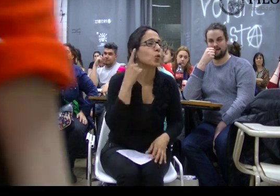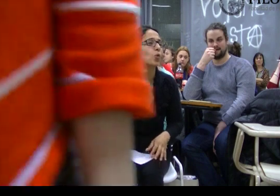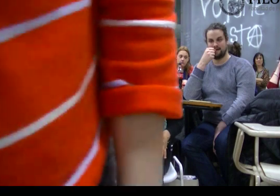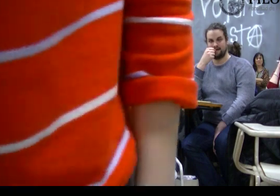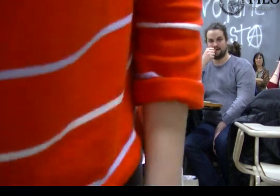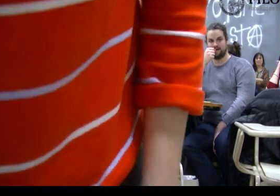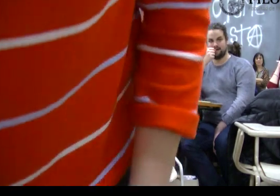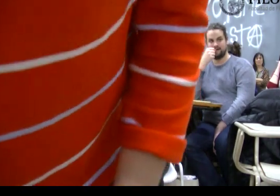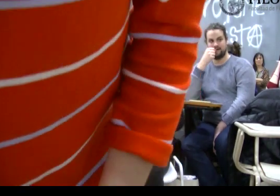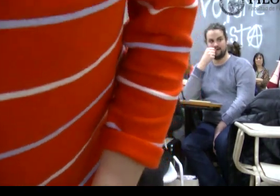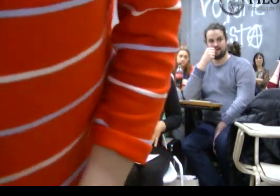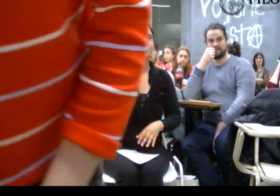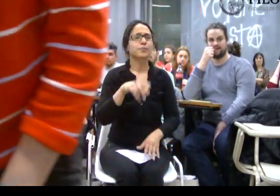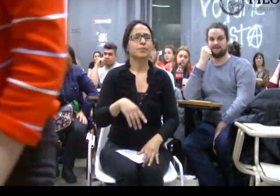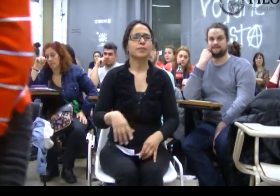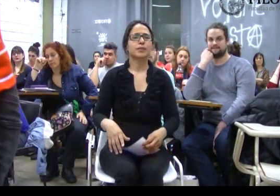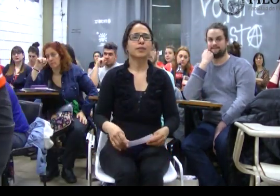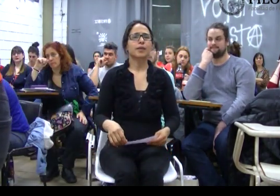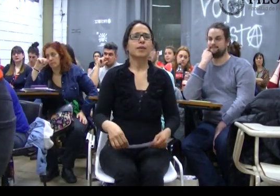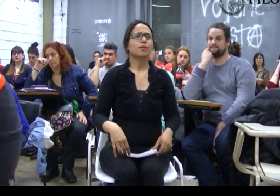no hay un modo de... No, por eso.